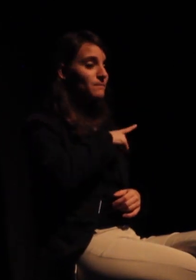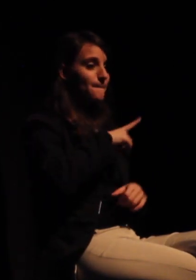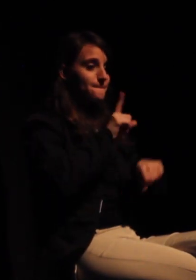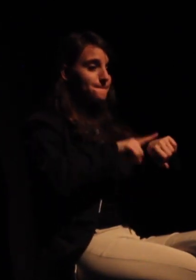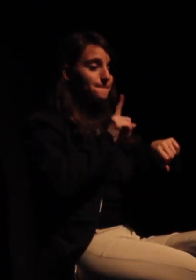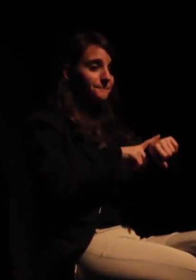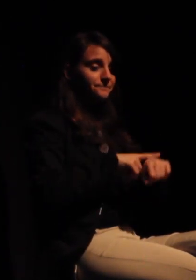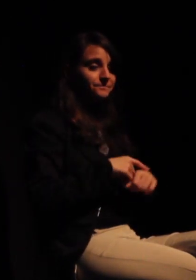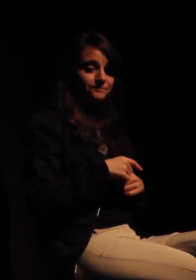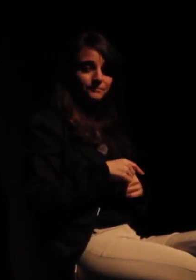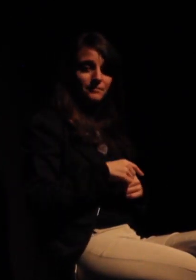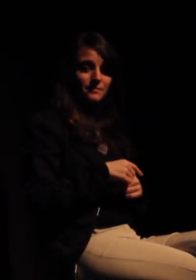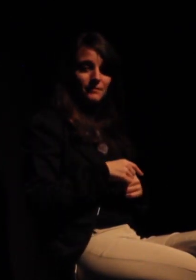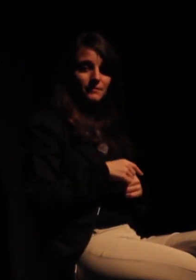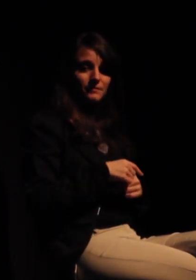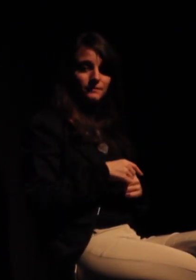gente. Vocês vêm andando